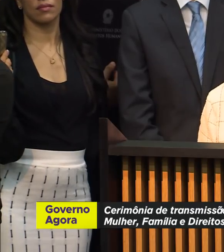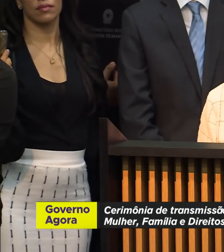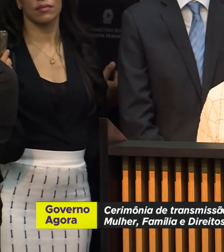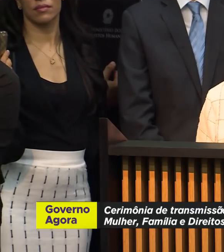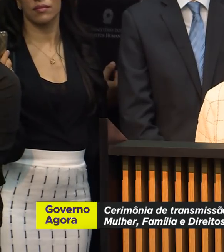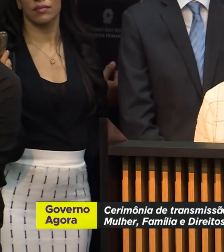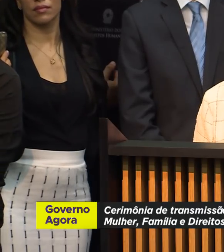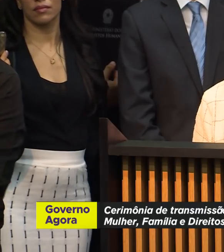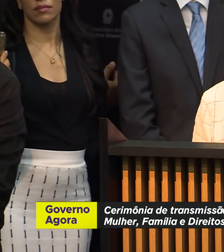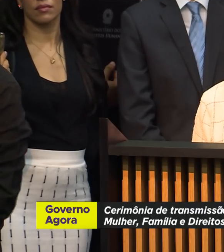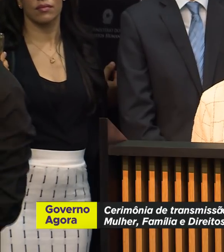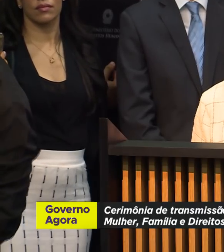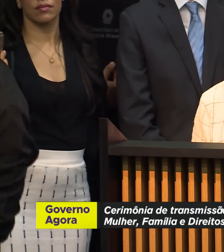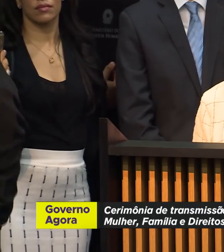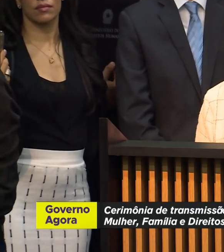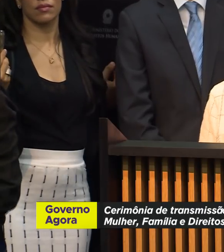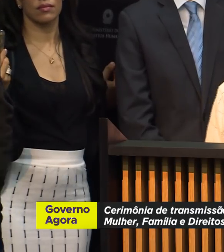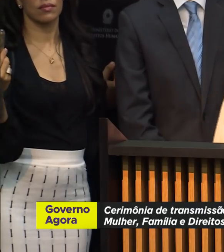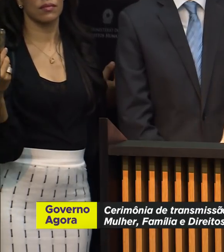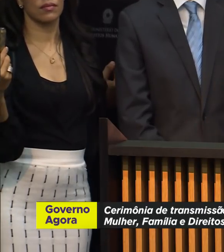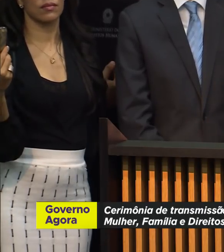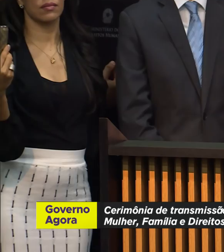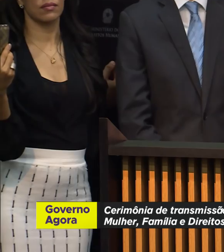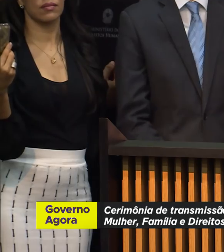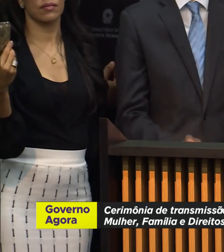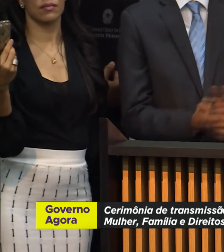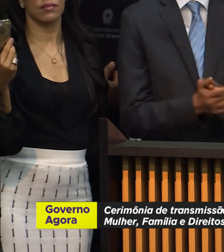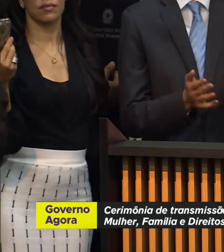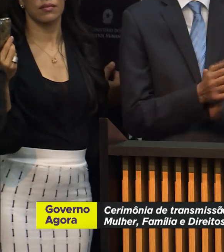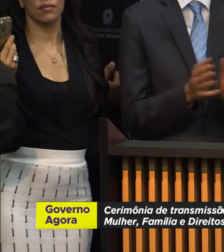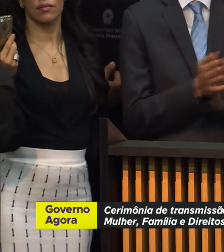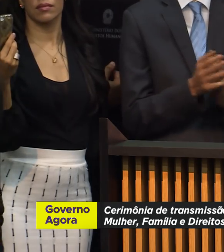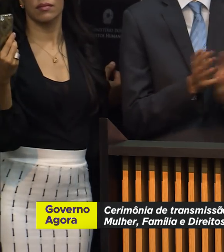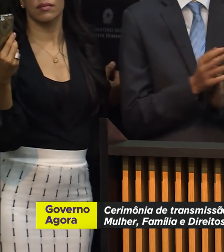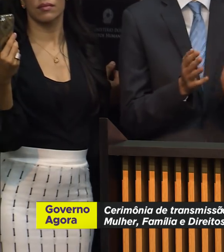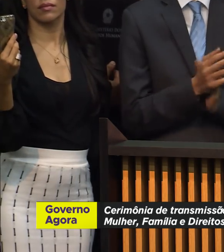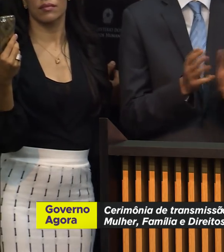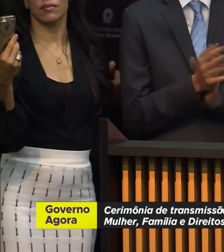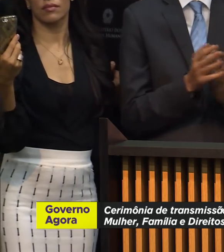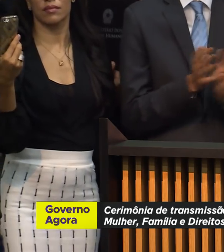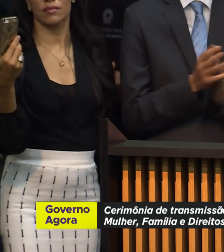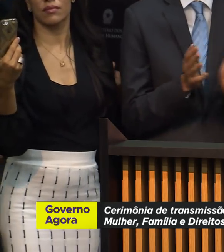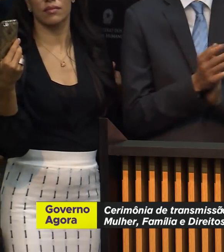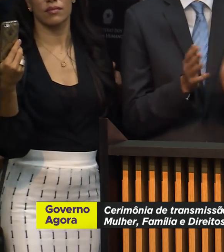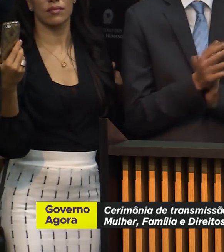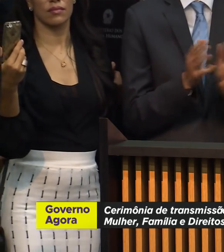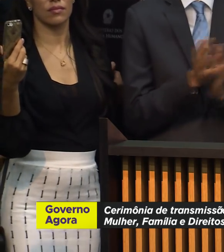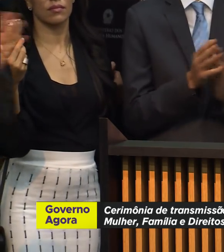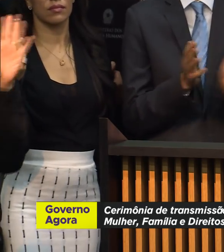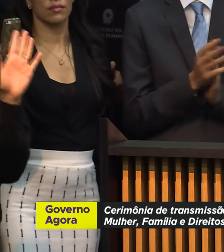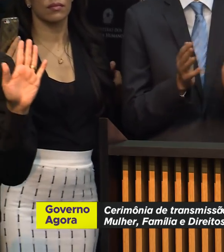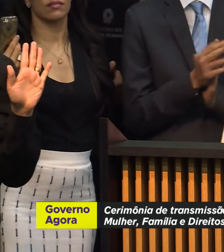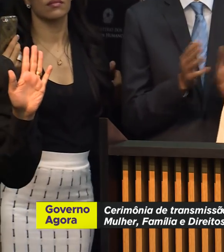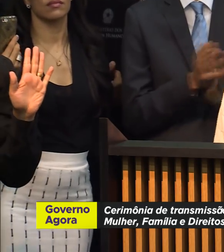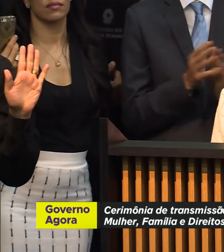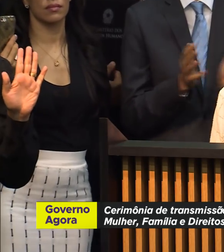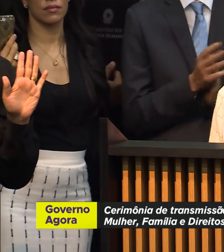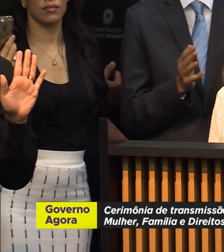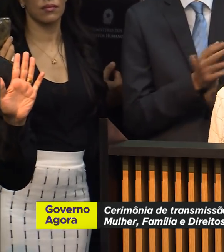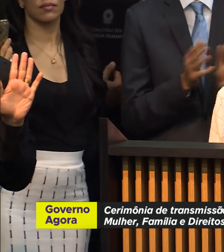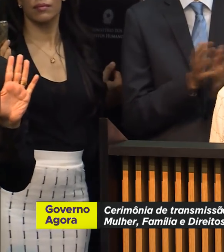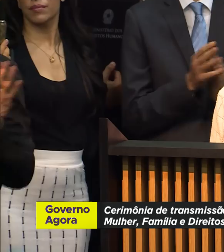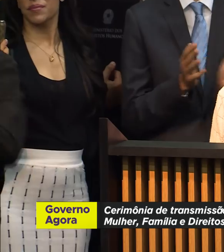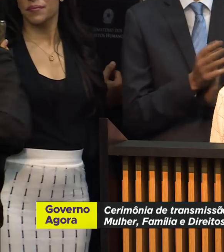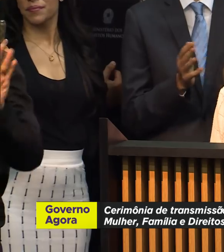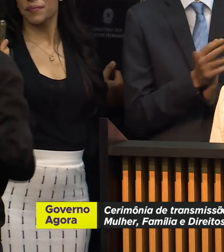nação ame os indígenas brasileiros. Chega de preconceito com os nossos índios. Chega de